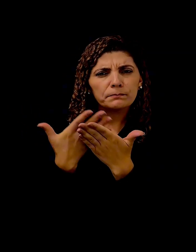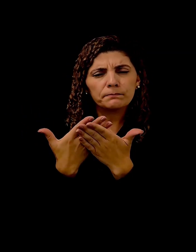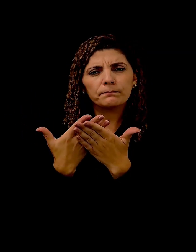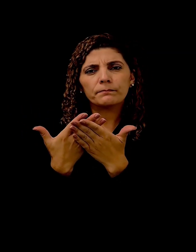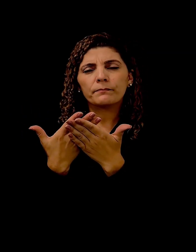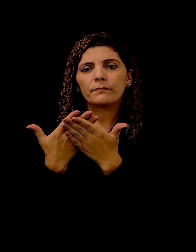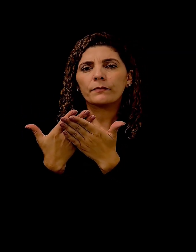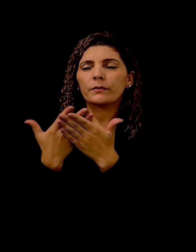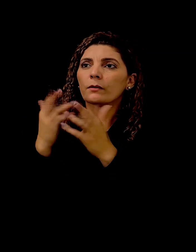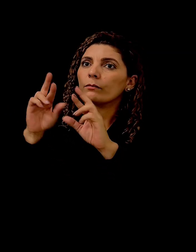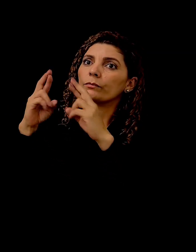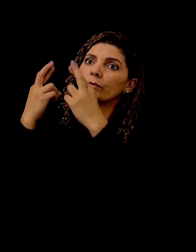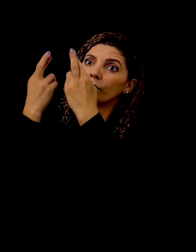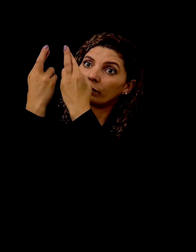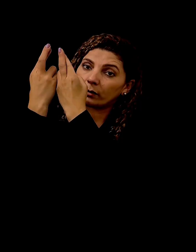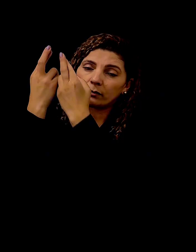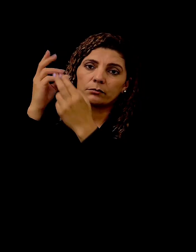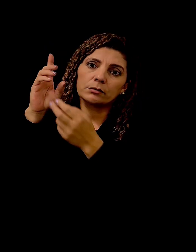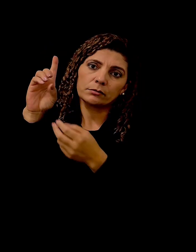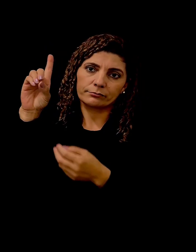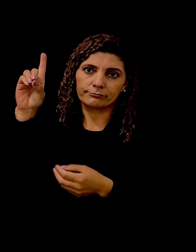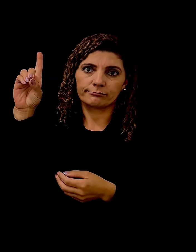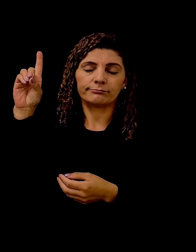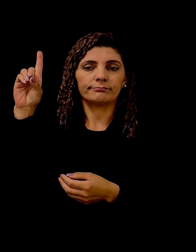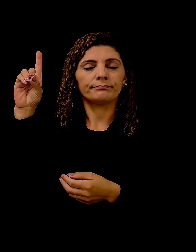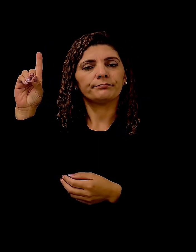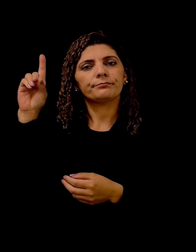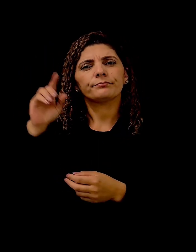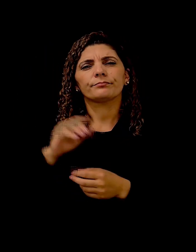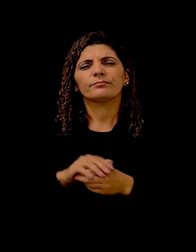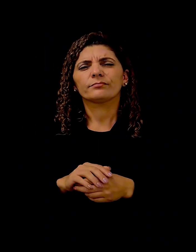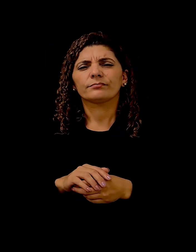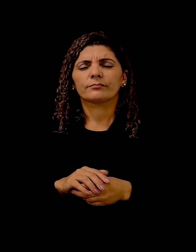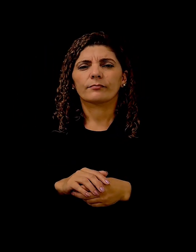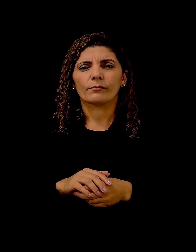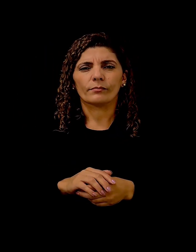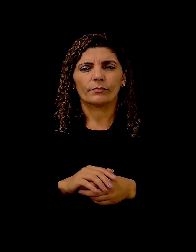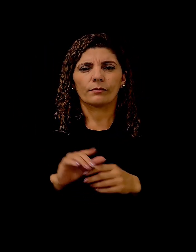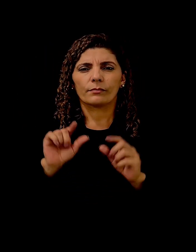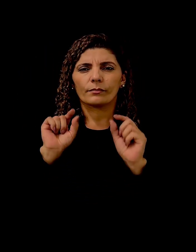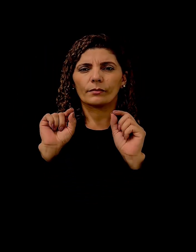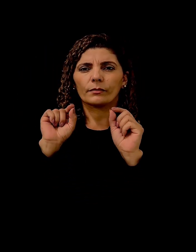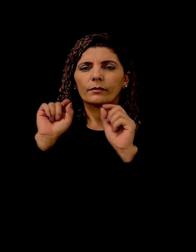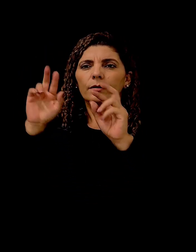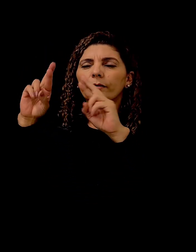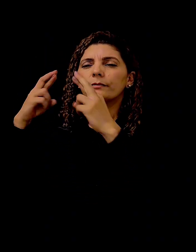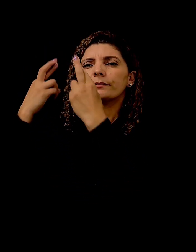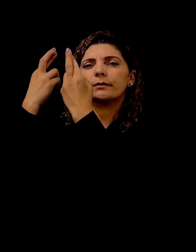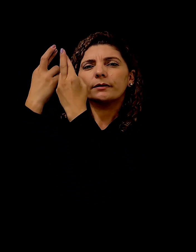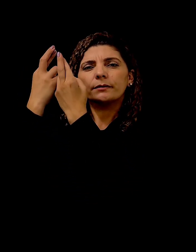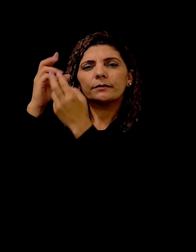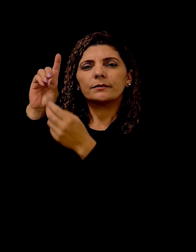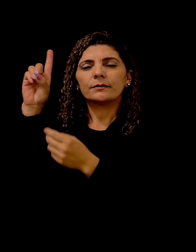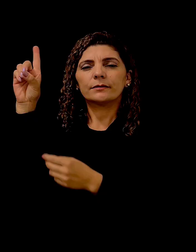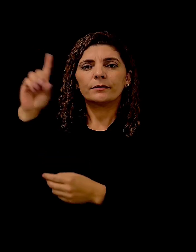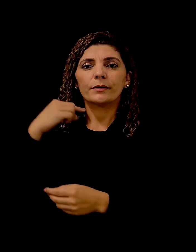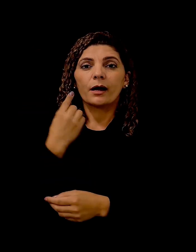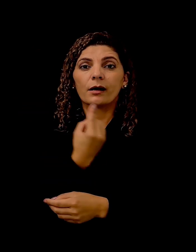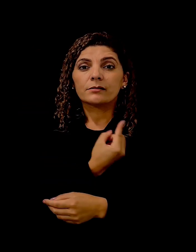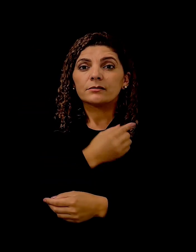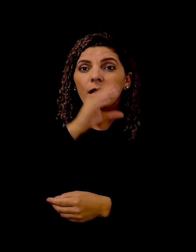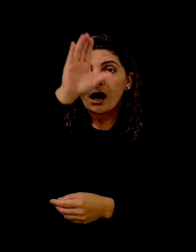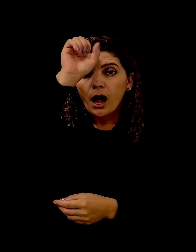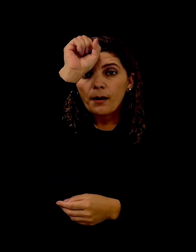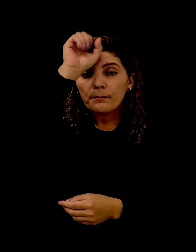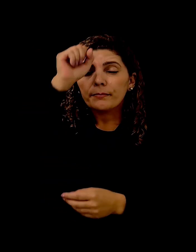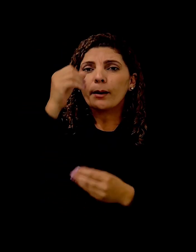O reino de Deus é isso. E esse reino de Deus, a gente aprende